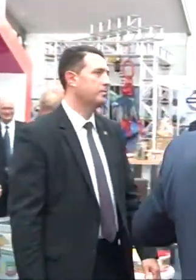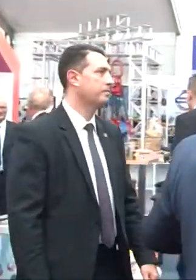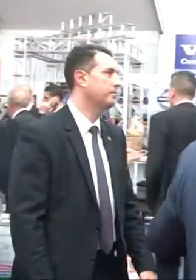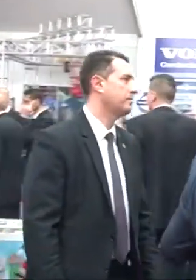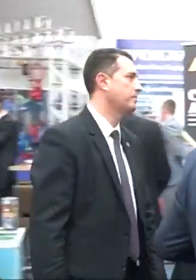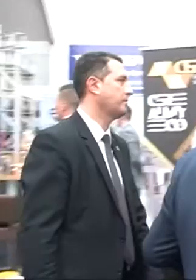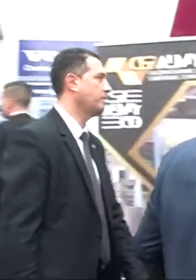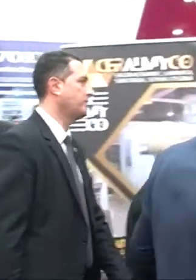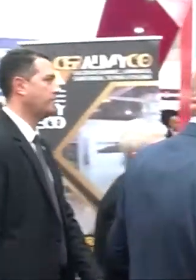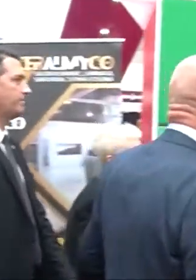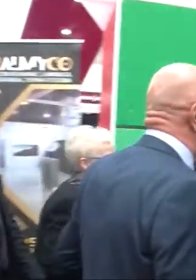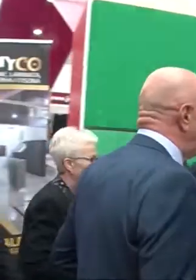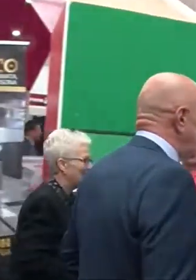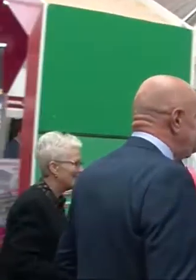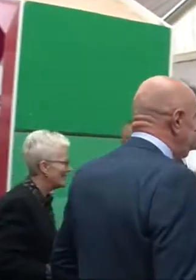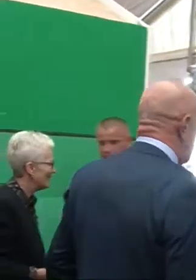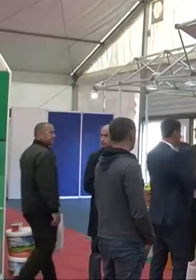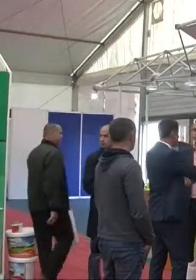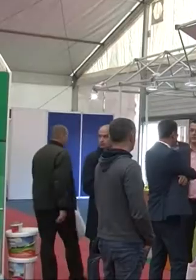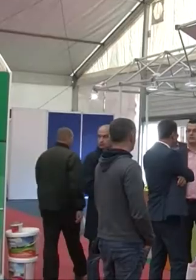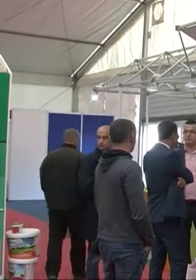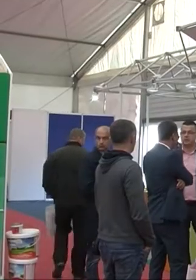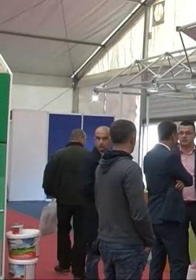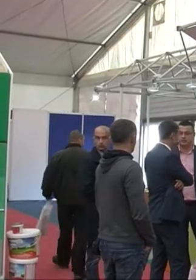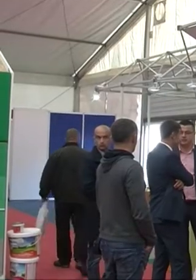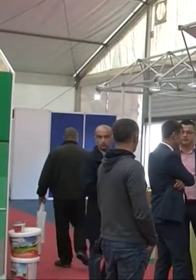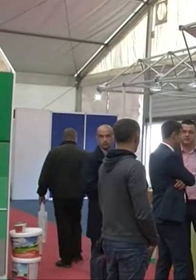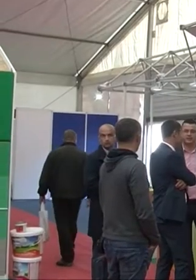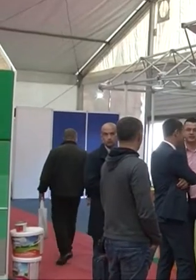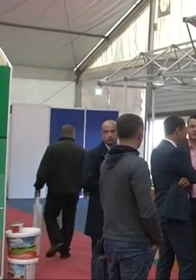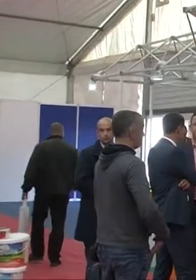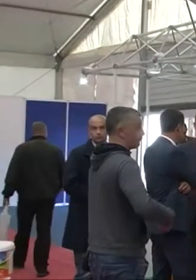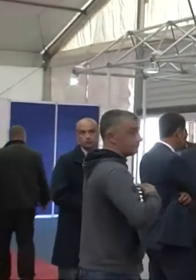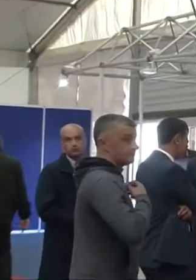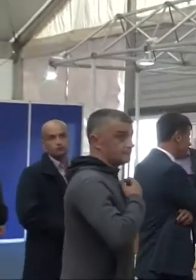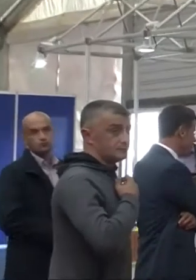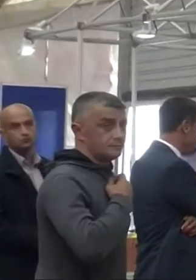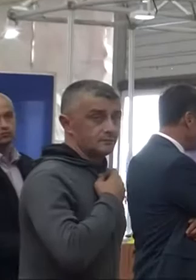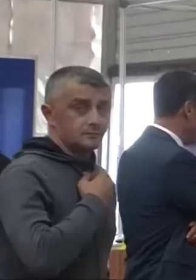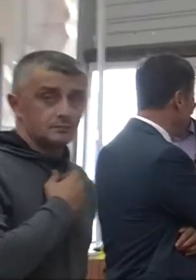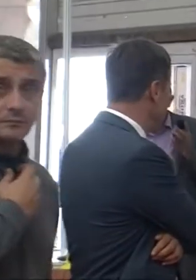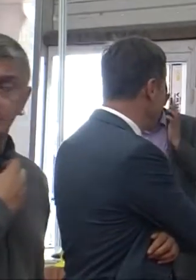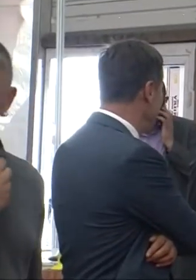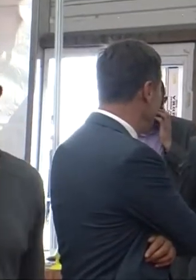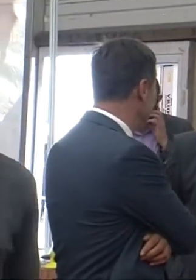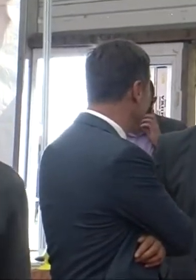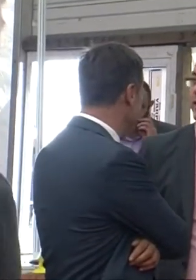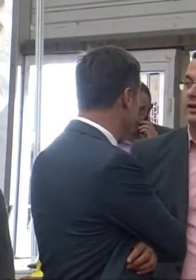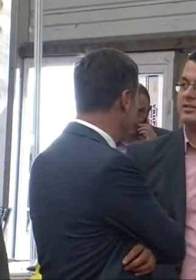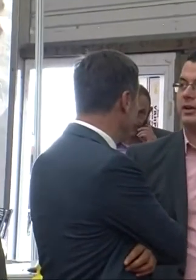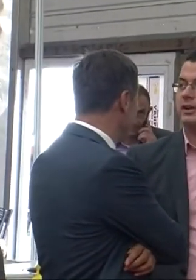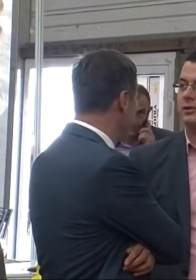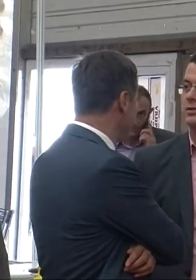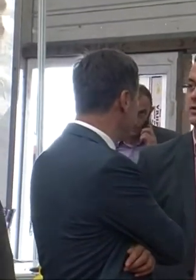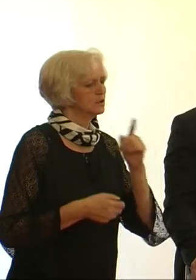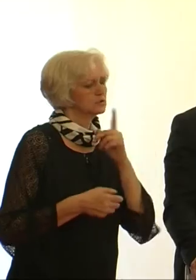za privredni rast, a usvojena okvirna transportna strategija je ključ za potencijalno investiranje u transportnu infrastrukturu, istakao je